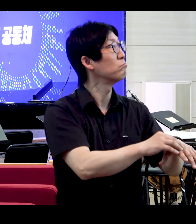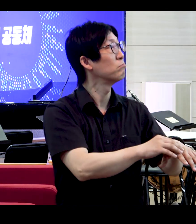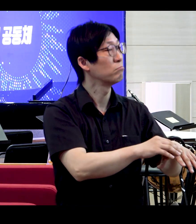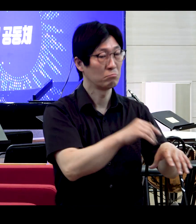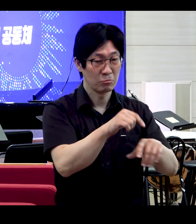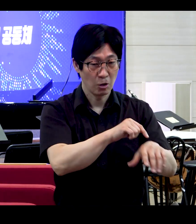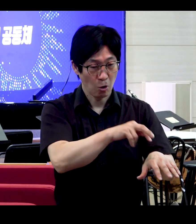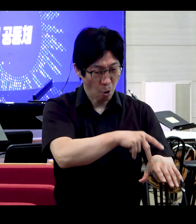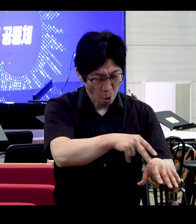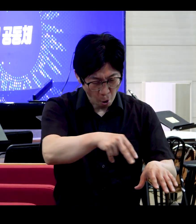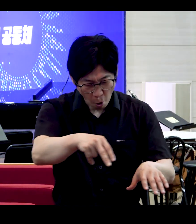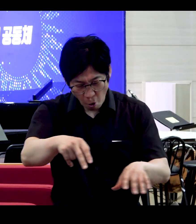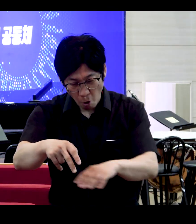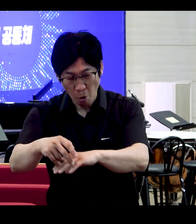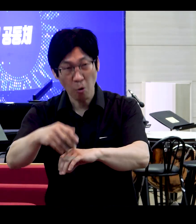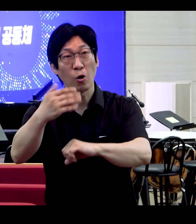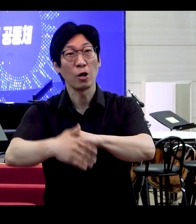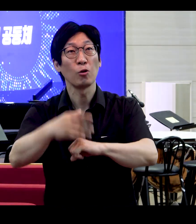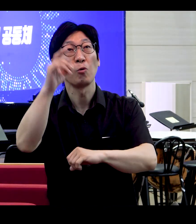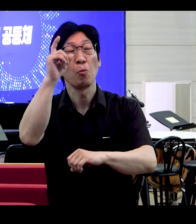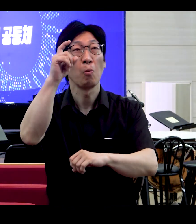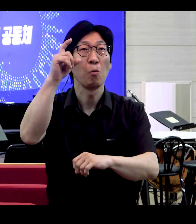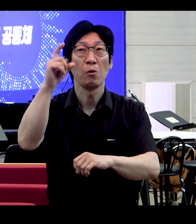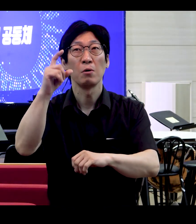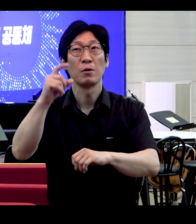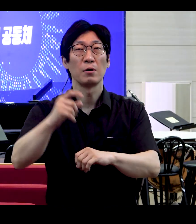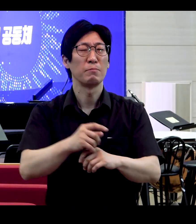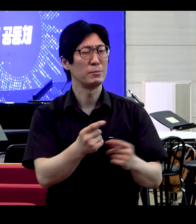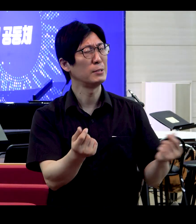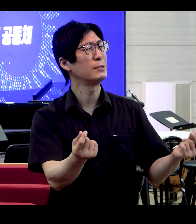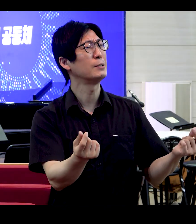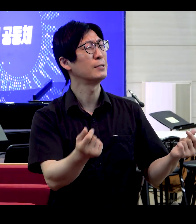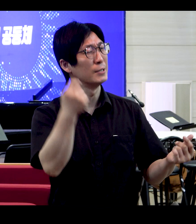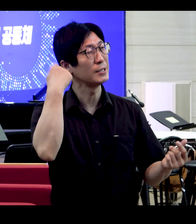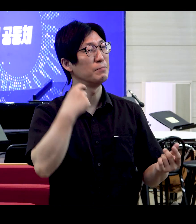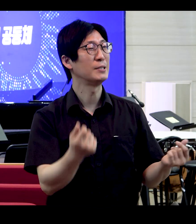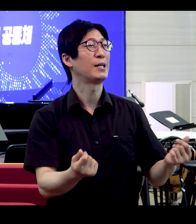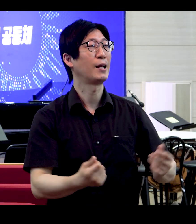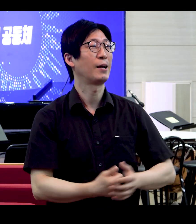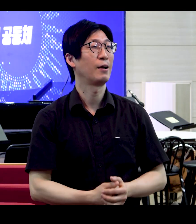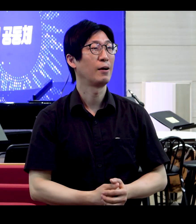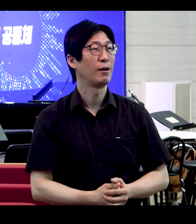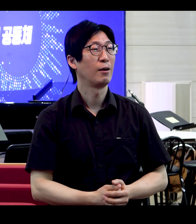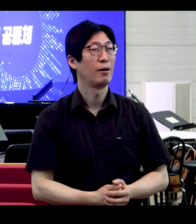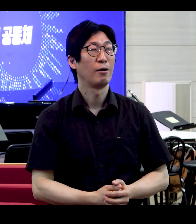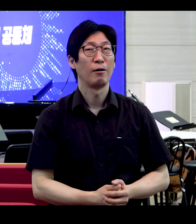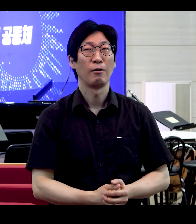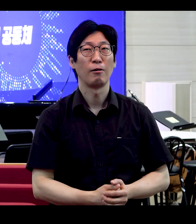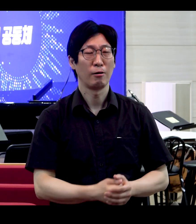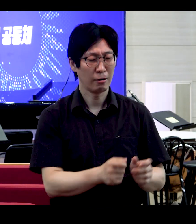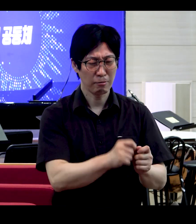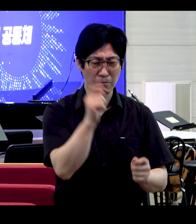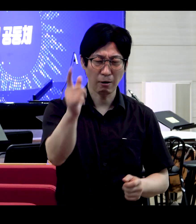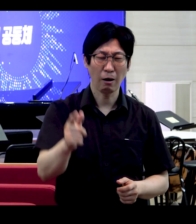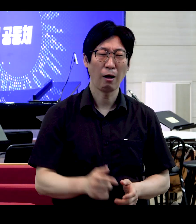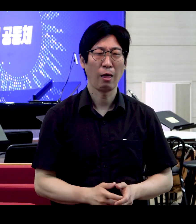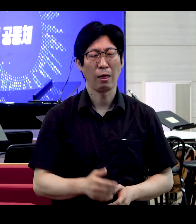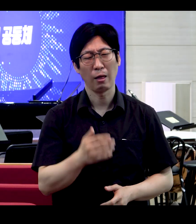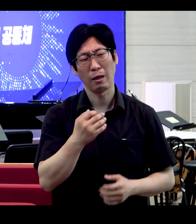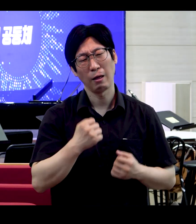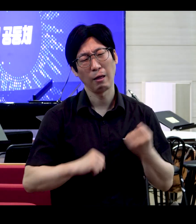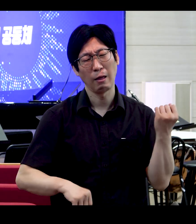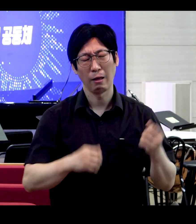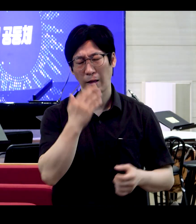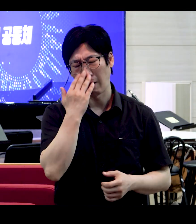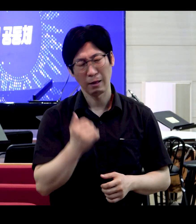거기예요. 다르다고 하는데 아까 본 곳이 그곳 같고 잘 모르겠어요. 그냥 그 길이 머니까 힘들고